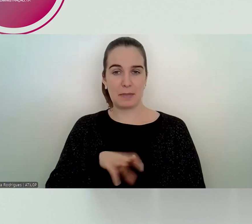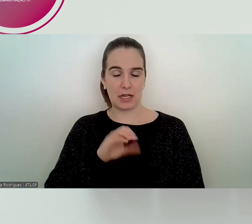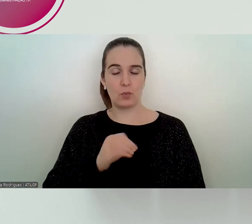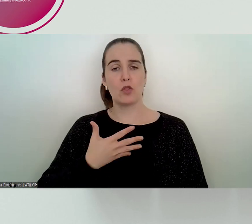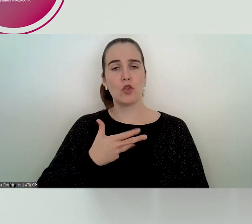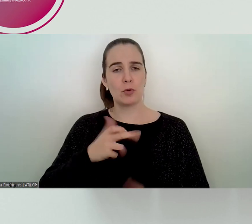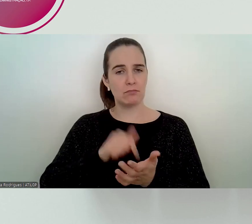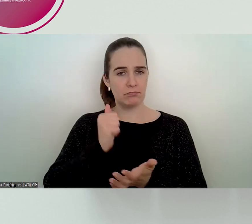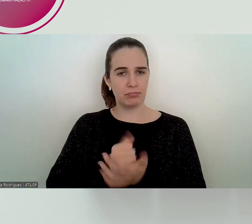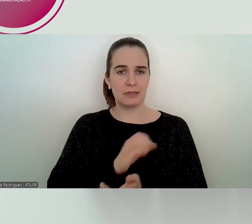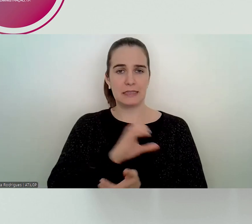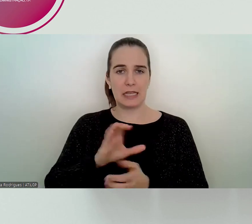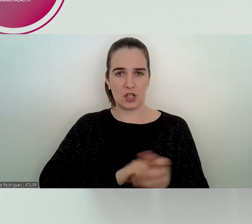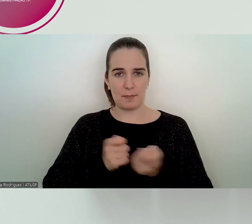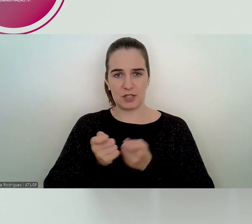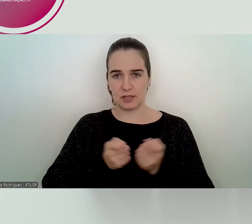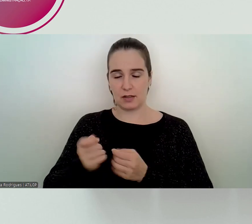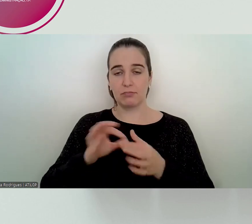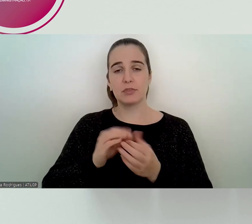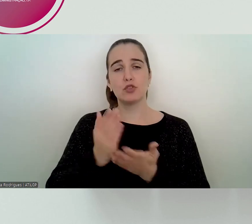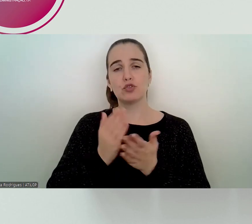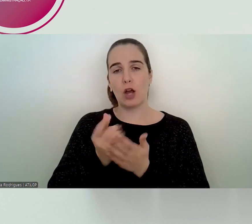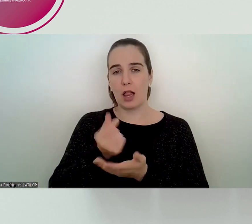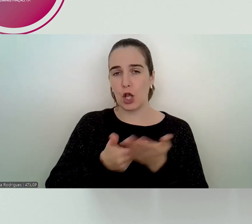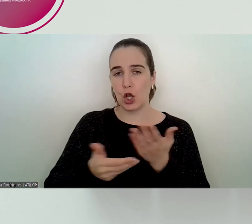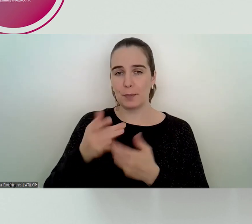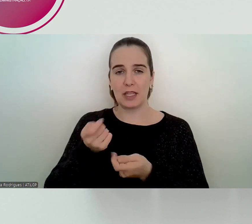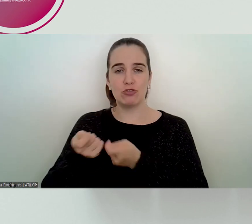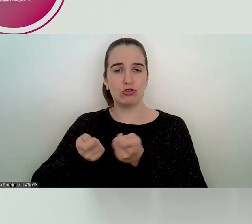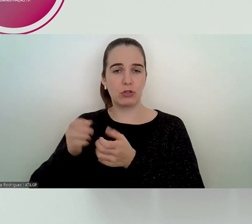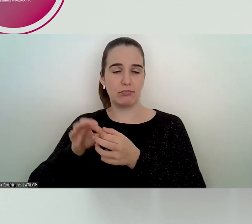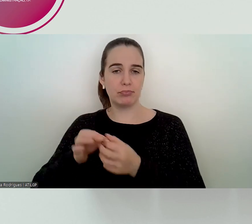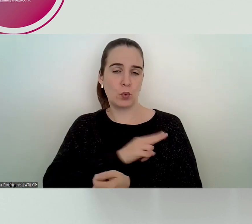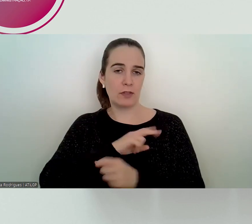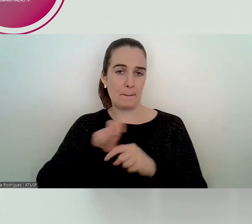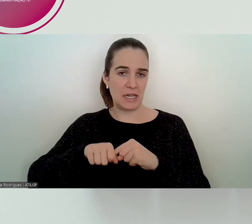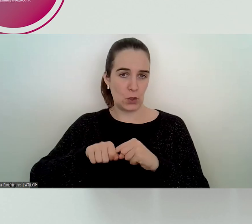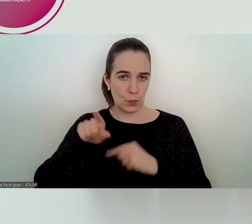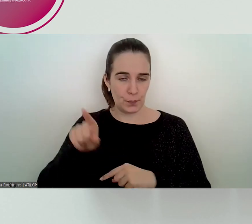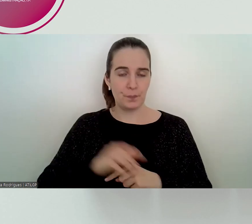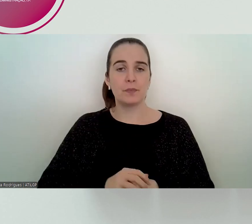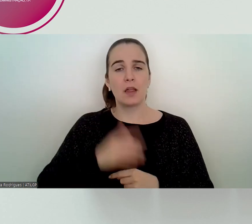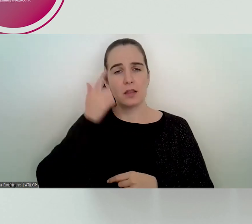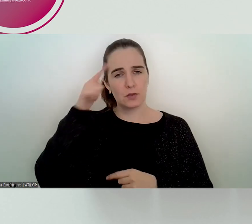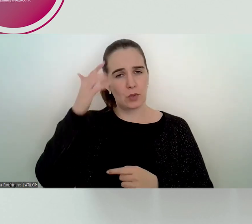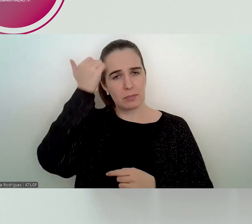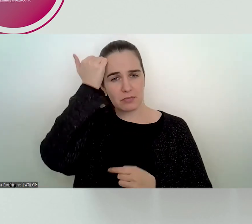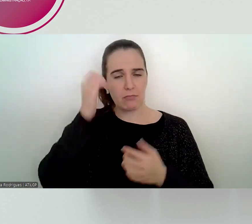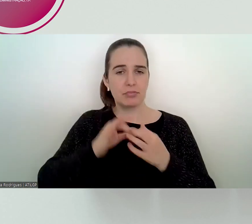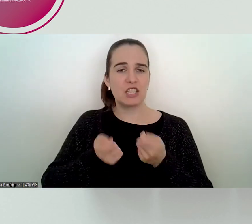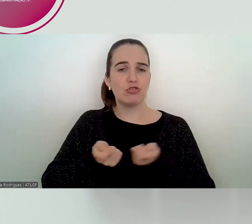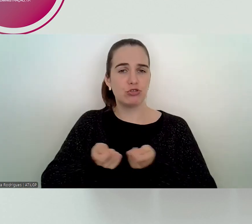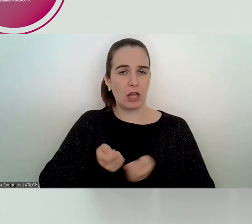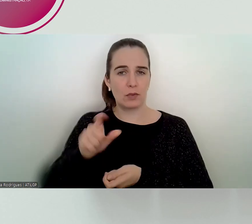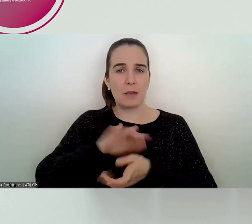doutorada em Ciências da Administração pela Escola de Economia e Gestão da Universidade do Minho, licenciada e mestre em Gestão